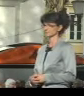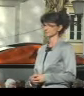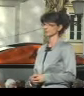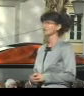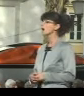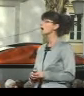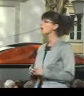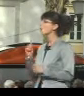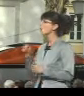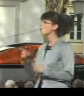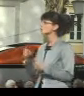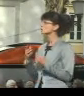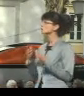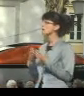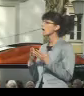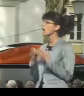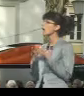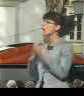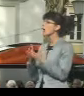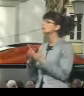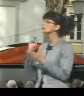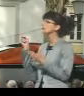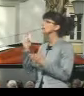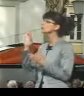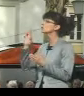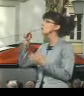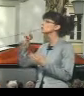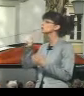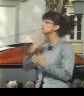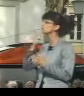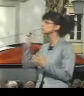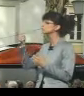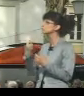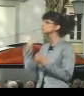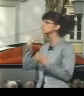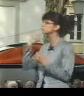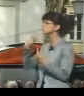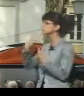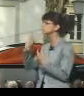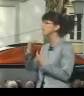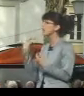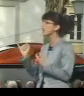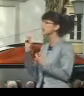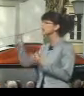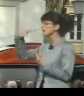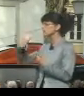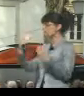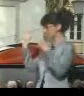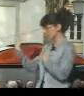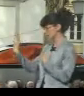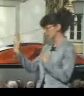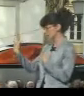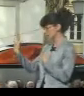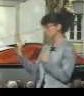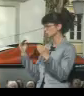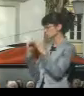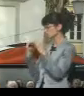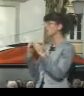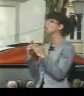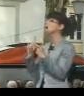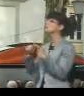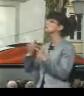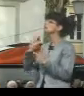Ko so se vlade na Brioni dogovorile 2005 in se je na morju umirilo